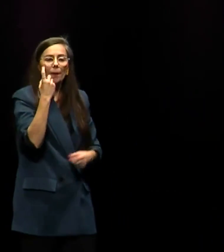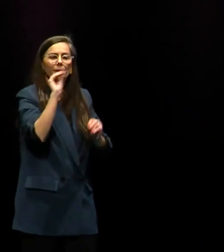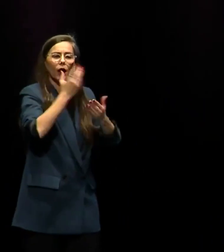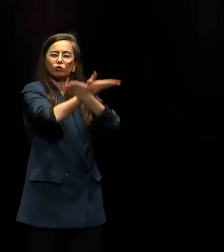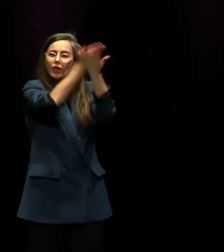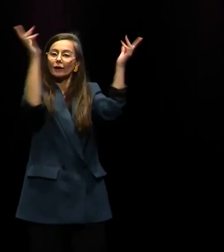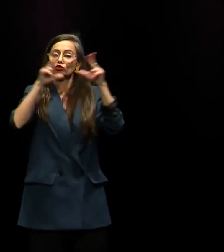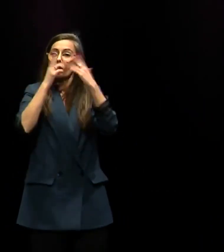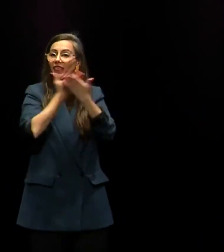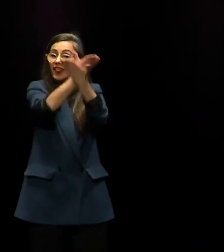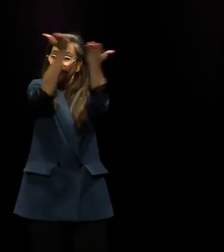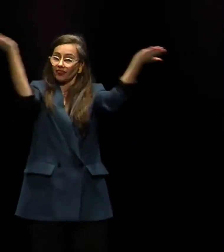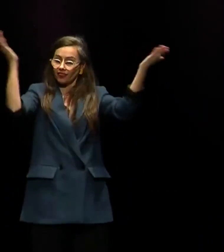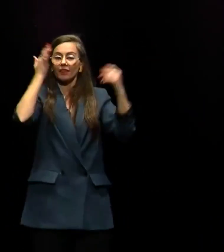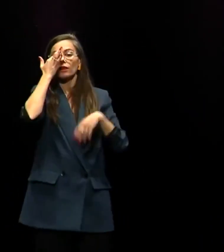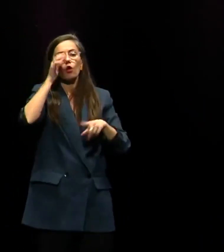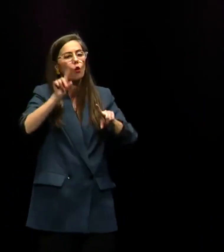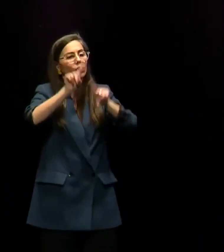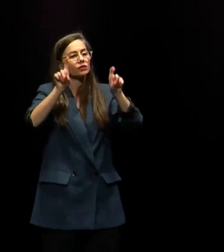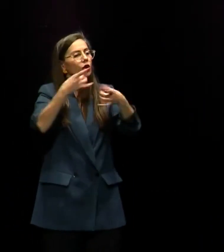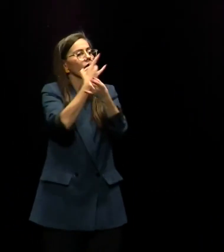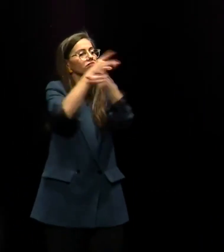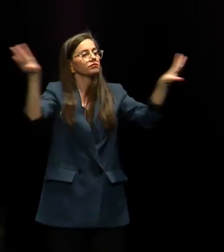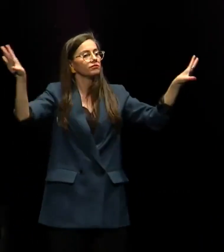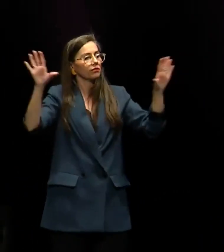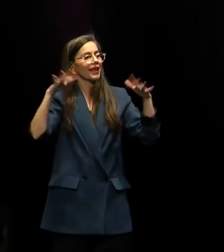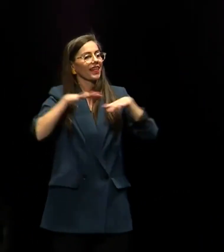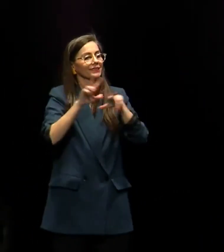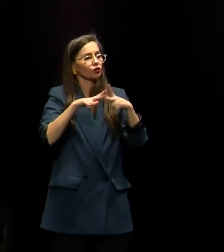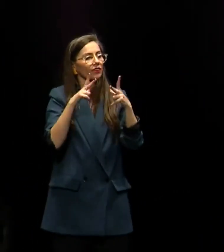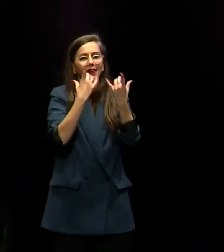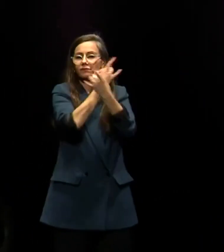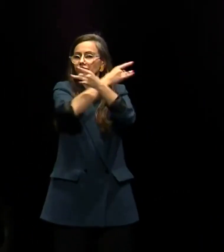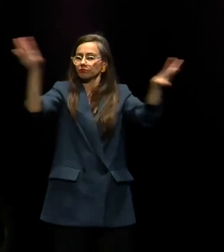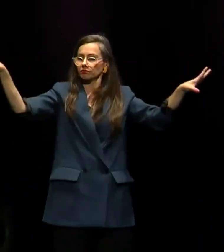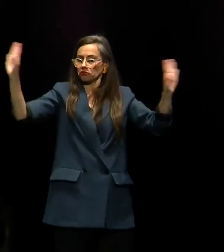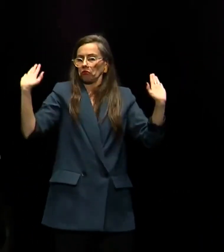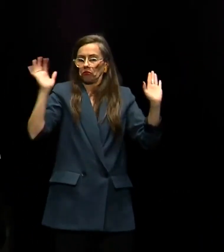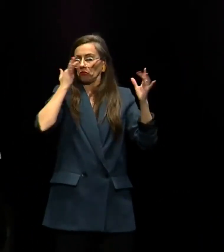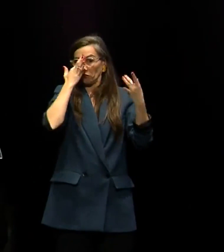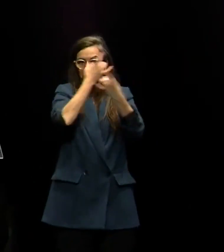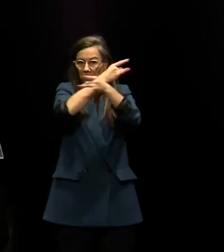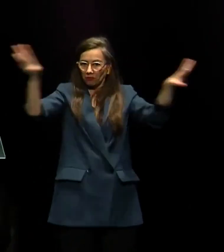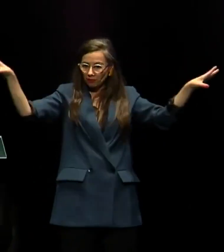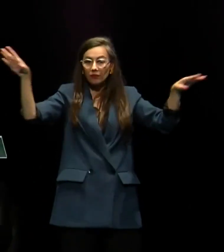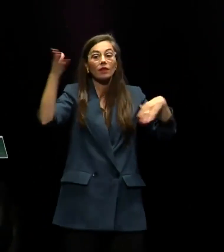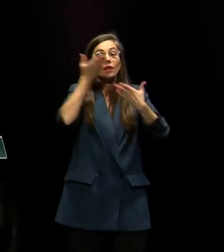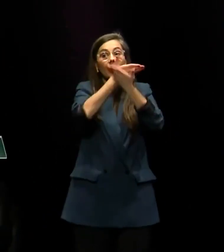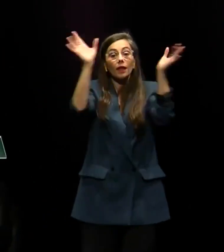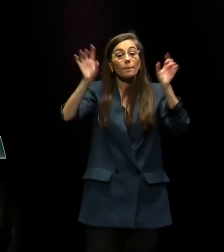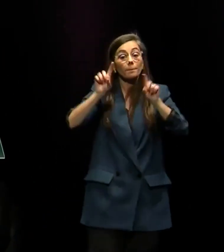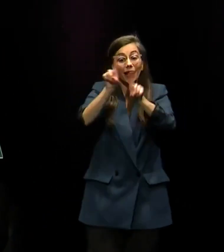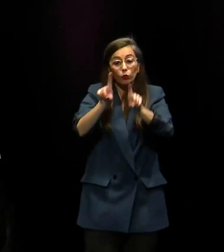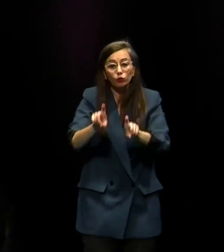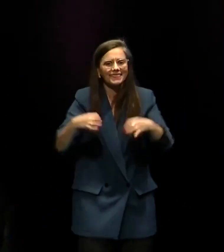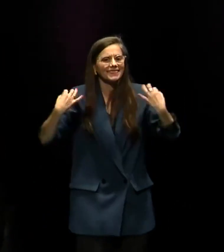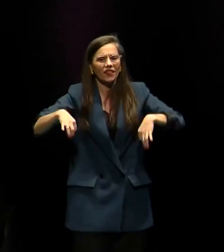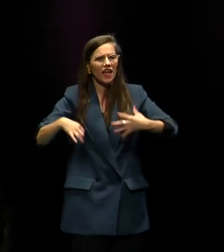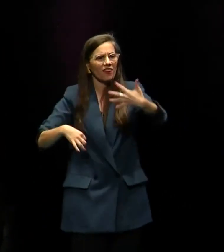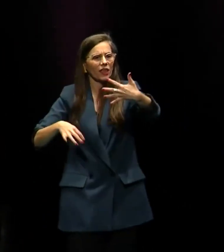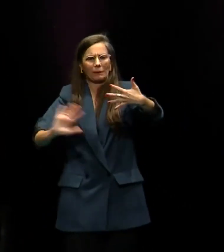Hemos cumplido la fase 0. A partir de ahí tenemos que preguntar a la sociedad